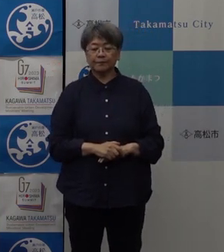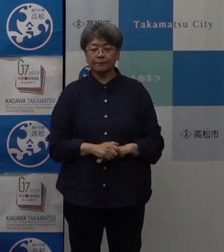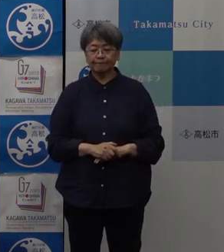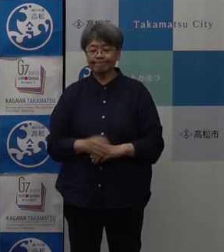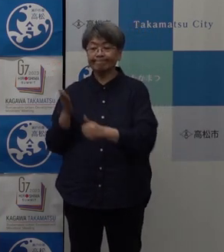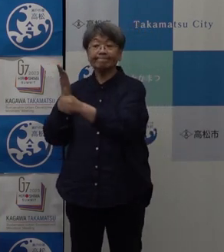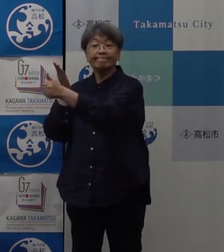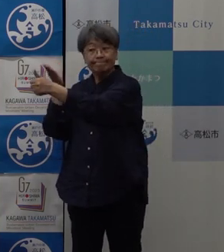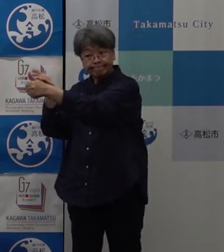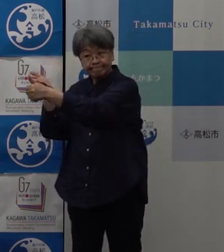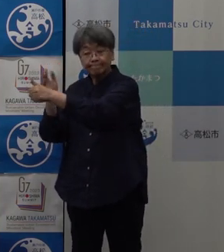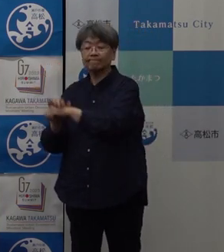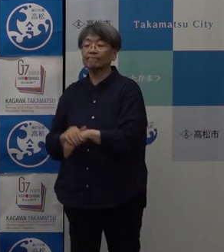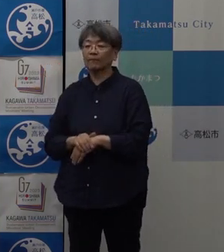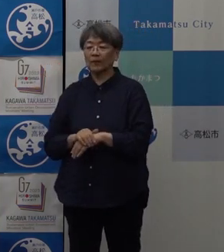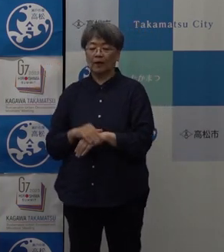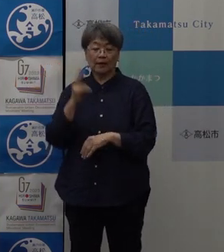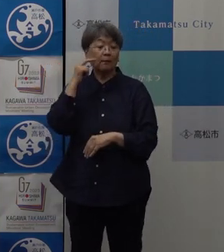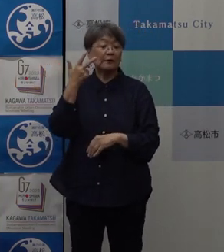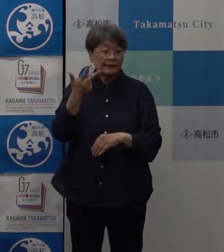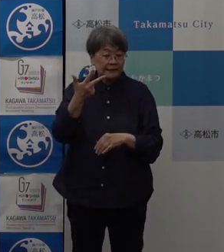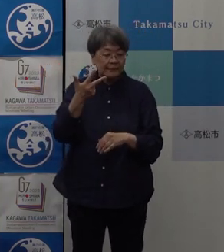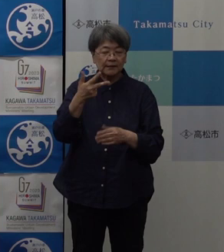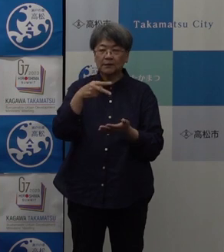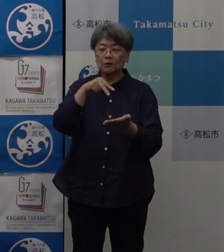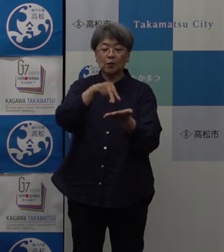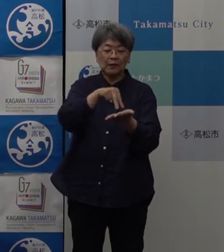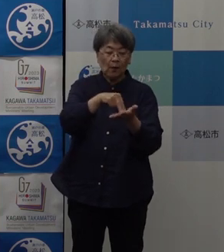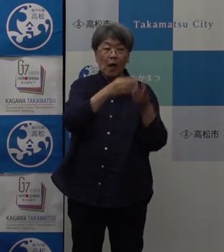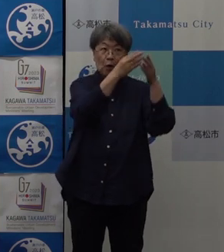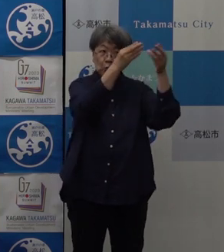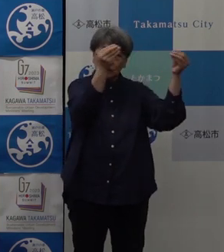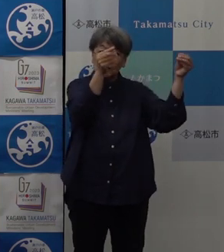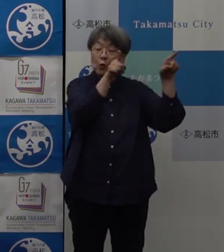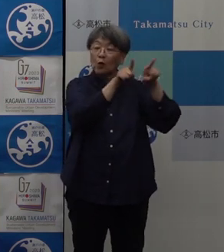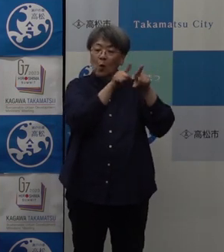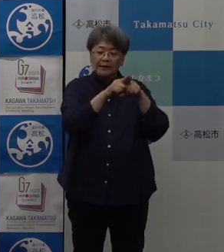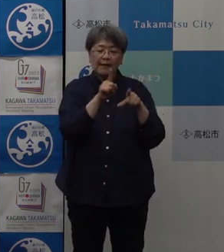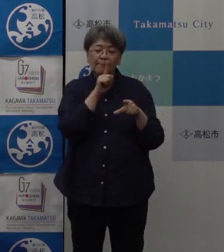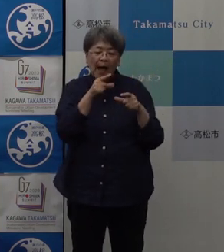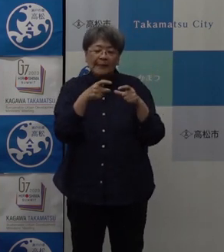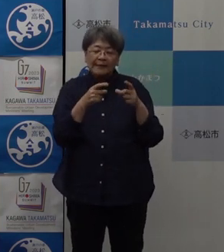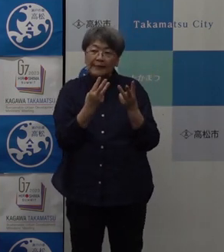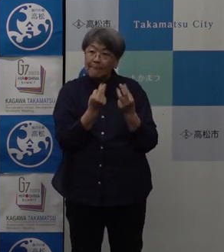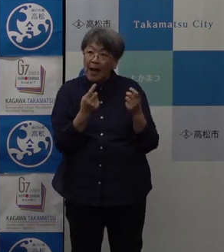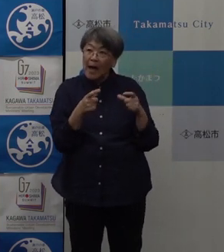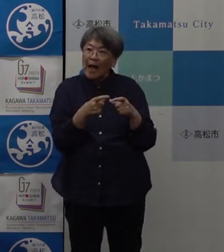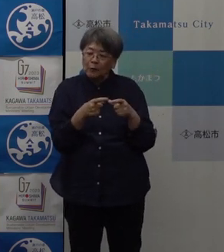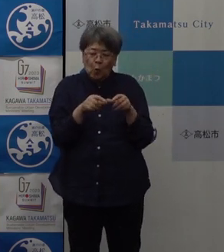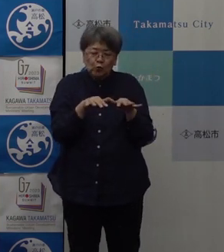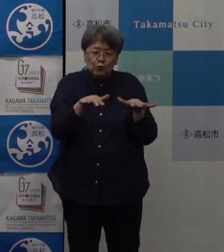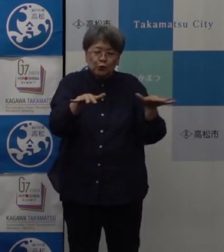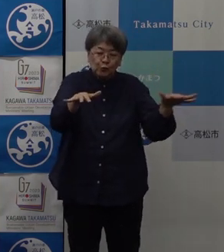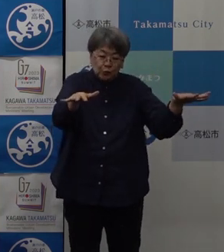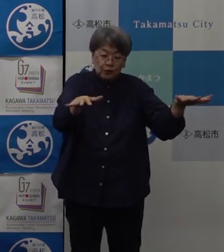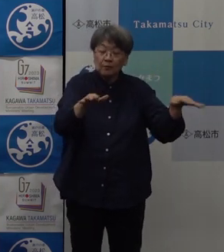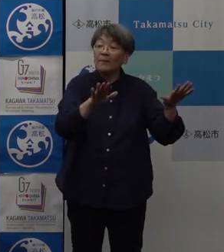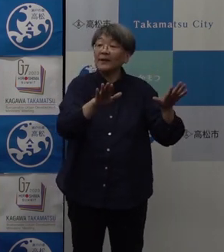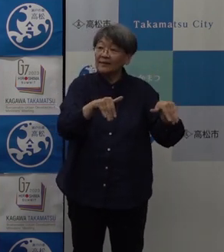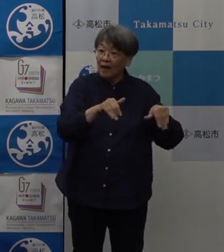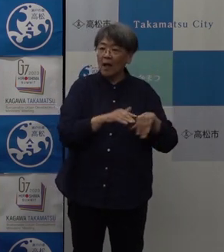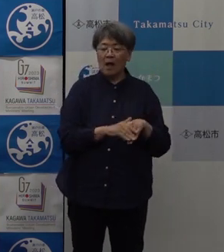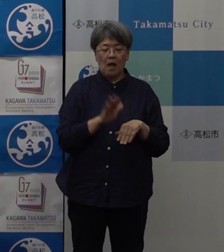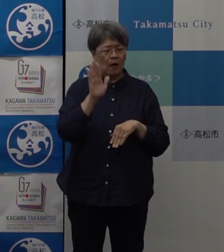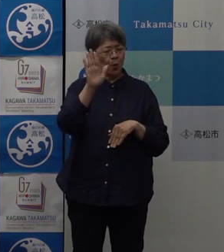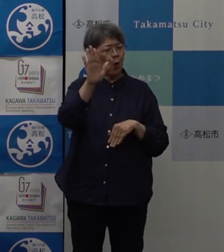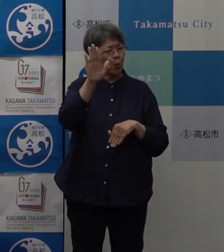あとですね、まあ、高松市としてもですね、まあ、国とともに、まあ、マイナンバーカードの、まあ、普及というところに努めてきたかと思うんですけれども、